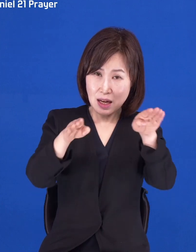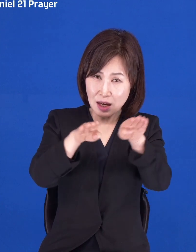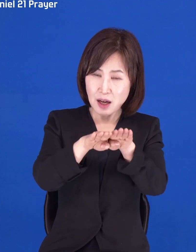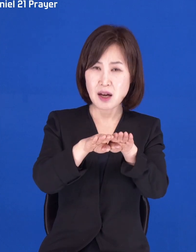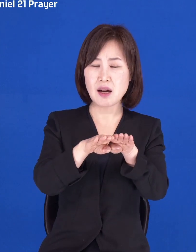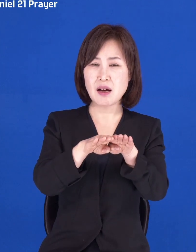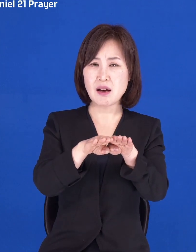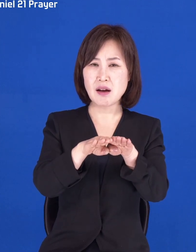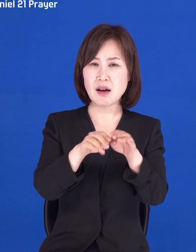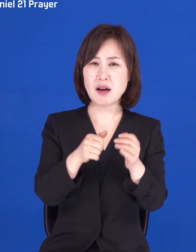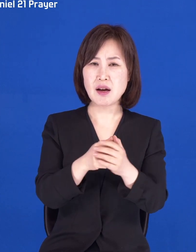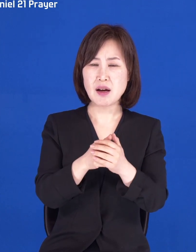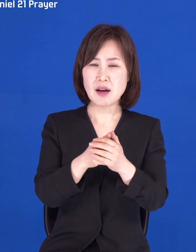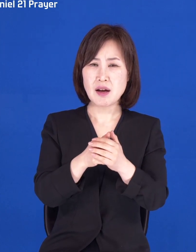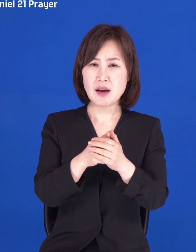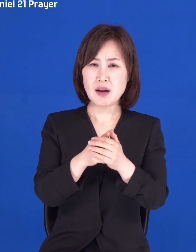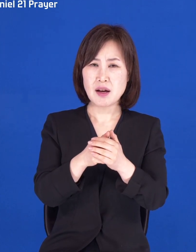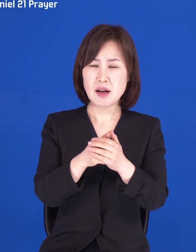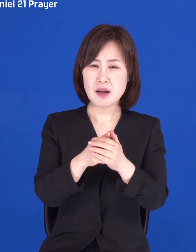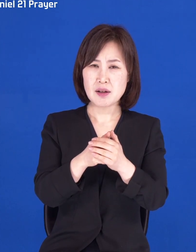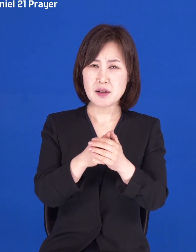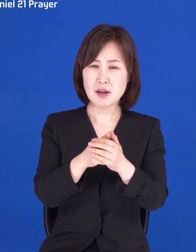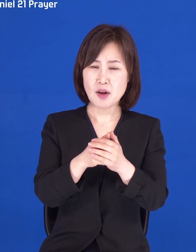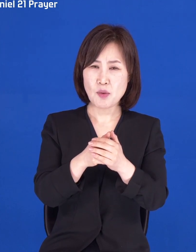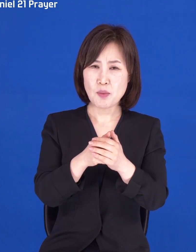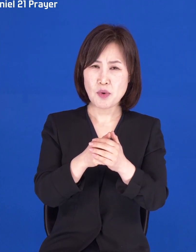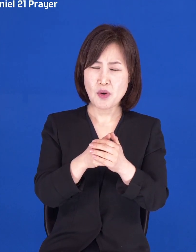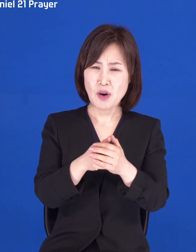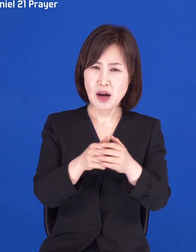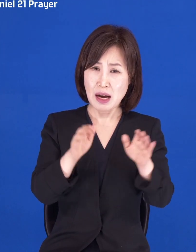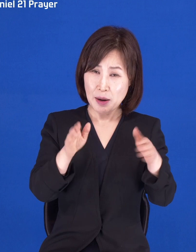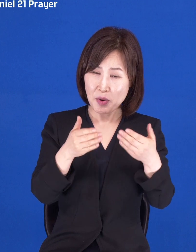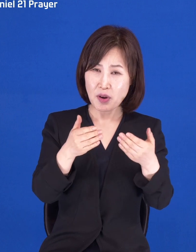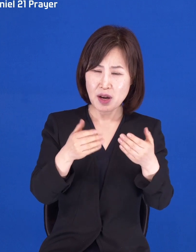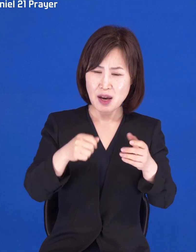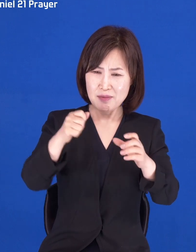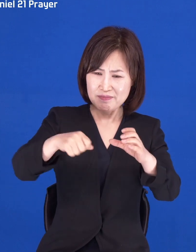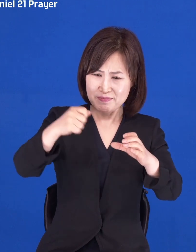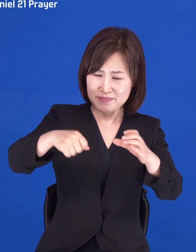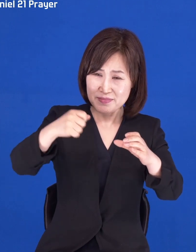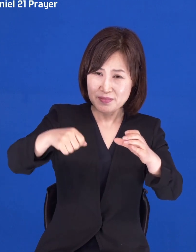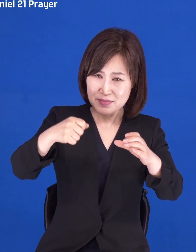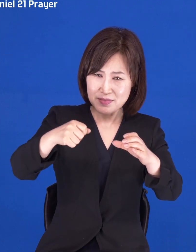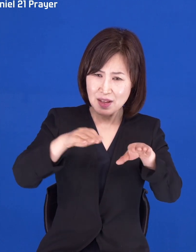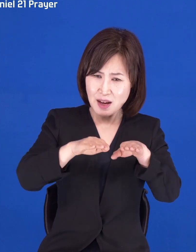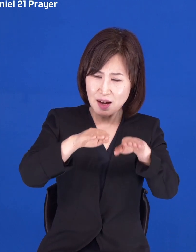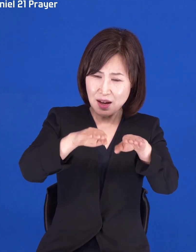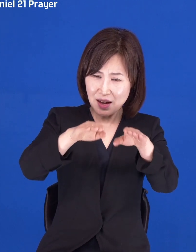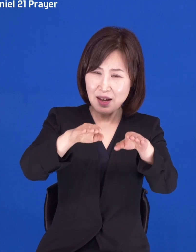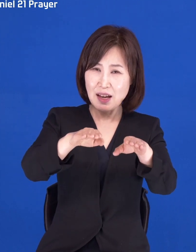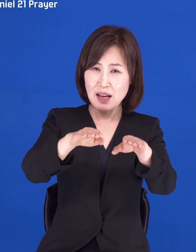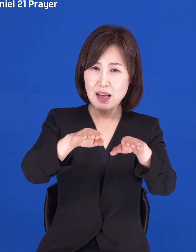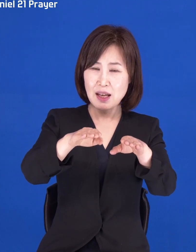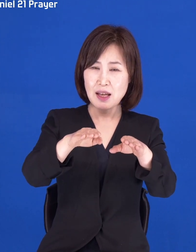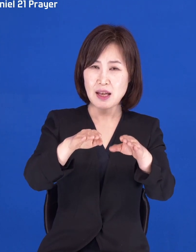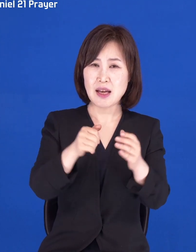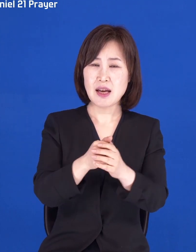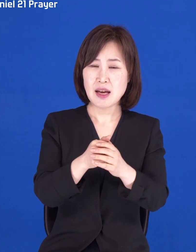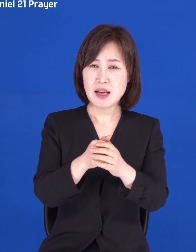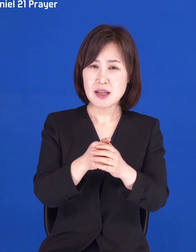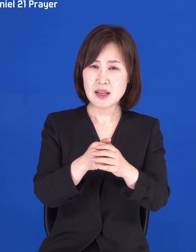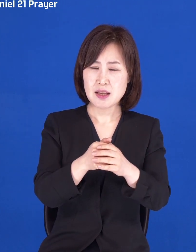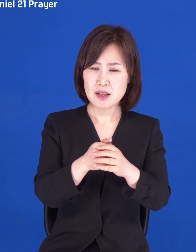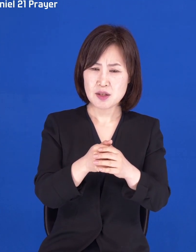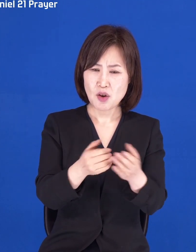못 드니까 그냥 마선 대가리만 뜯고 그 옆에 손으로 돌려서 마선질 할 수 있는 손잡이를 끼웠어요. 그래서